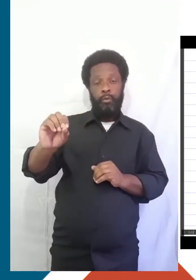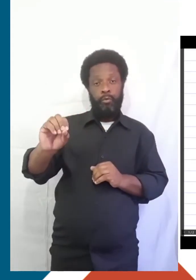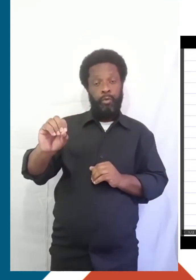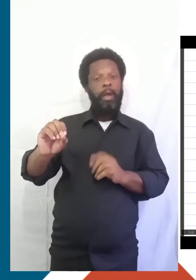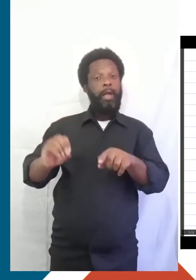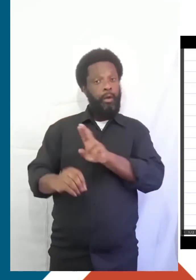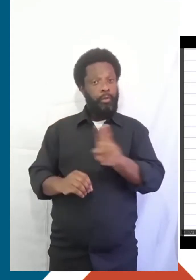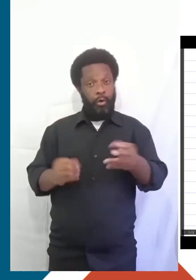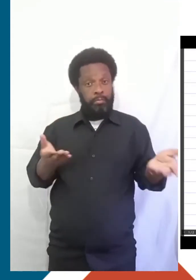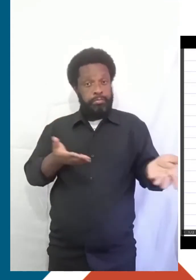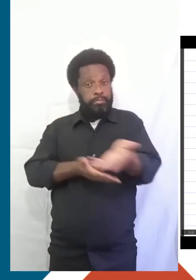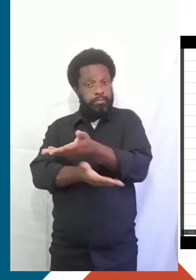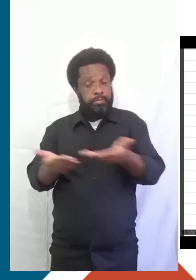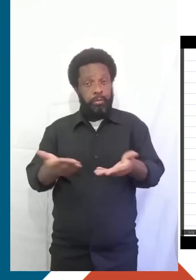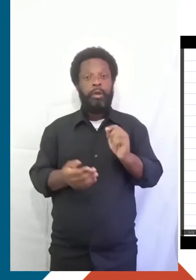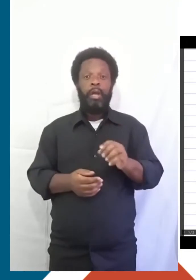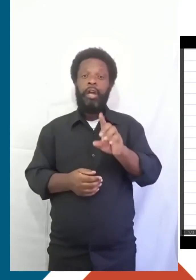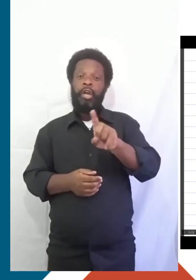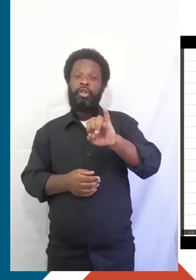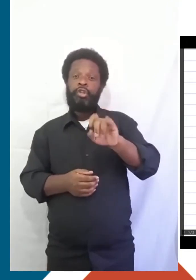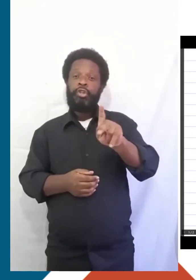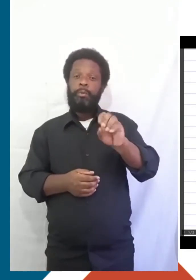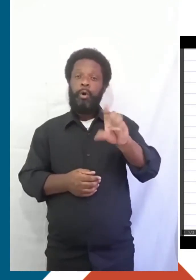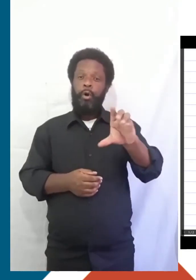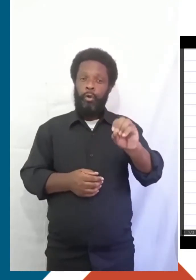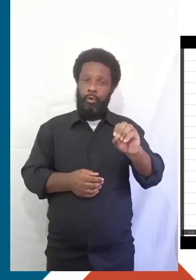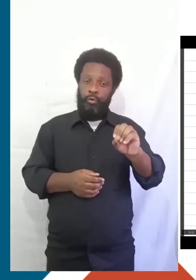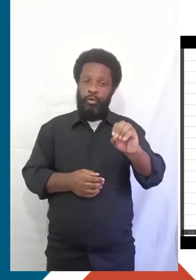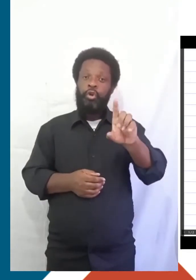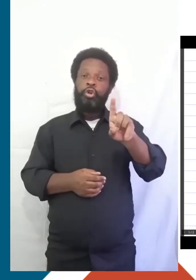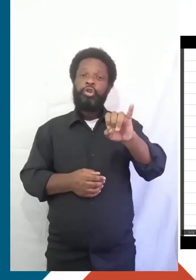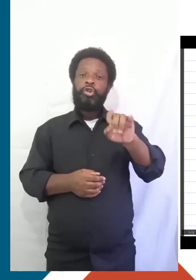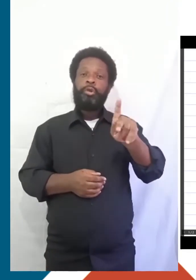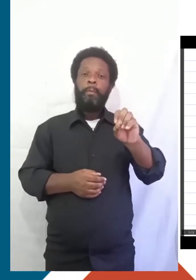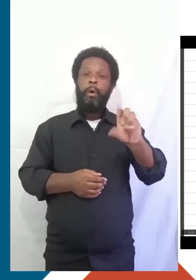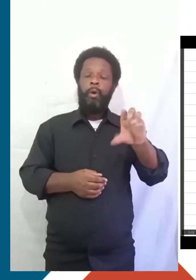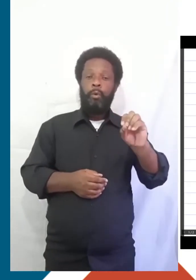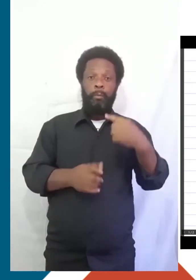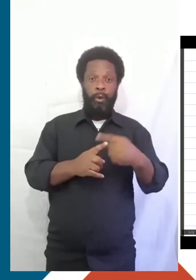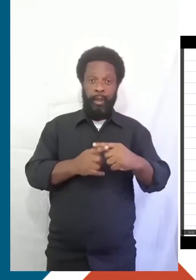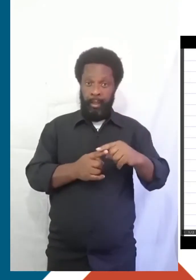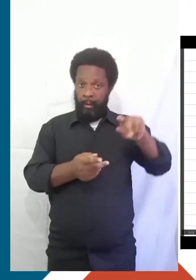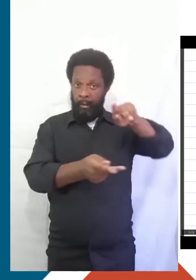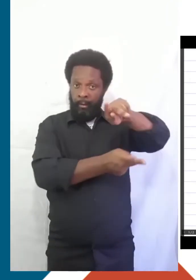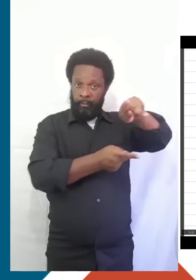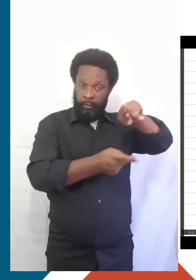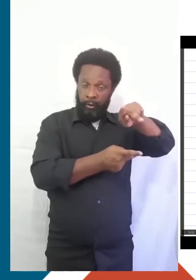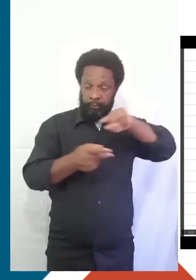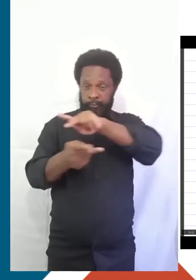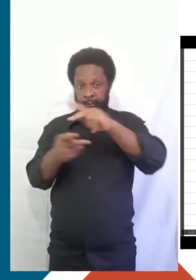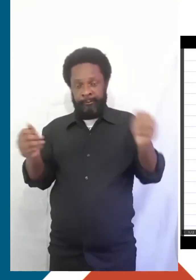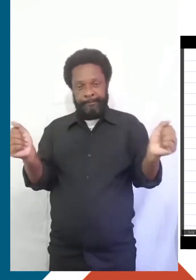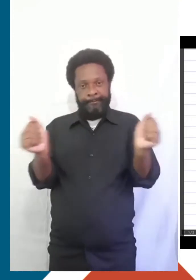Dipolo. O nome dessa interação é dipolo-dipolo. Porque você tem uma molécula com dois polos,